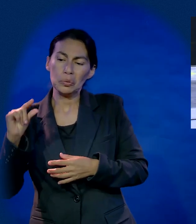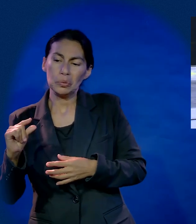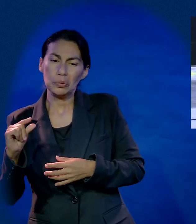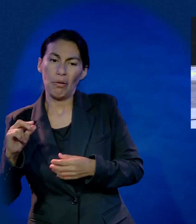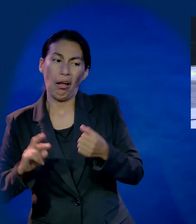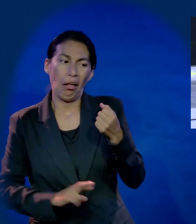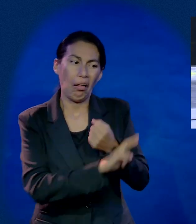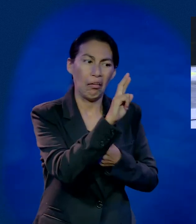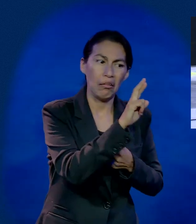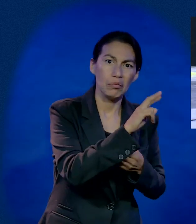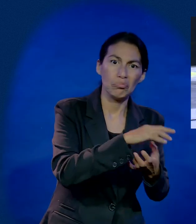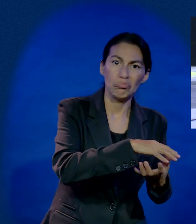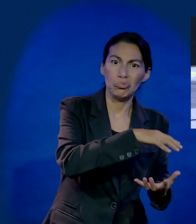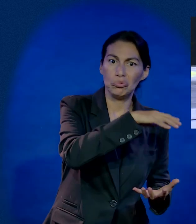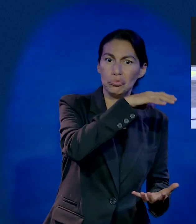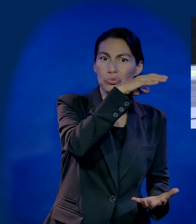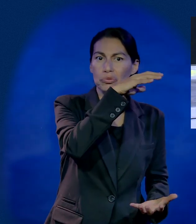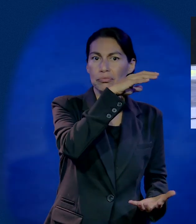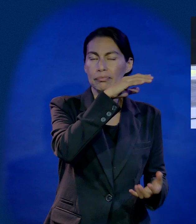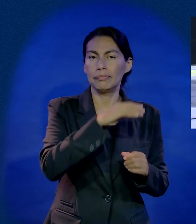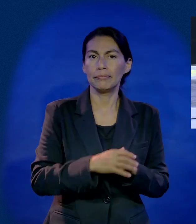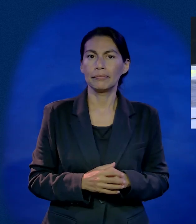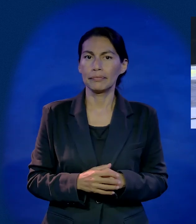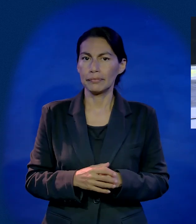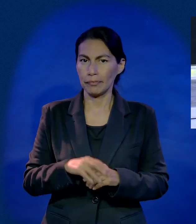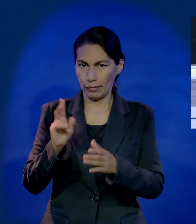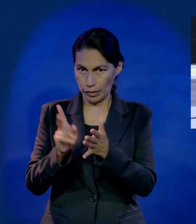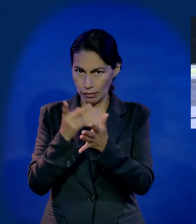el amor disminuye y la rebelión nace.